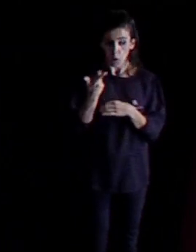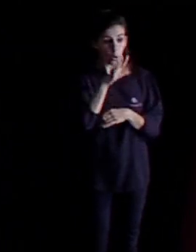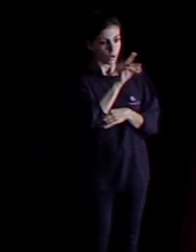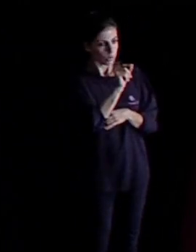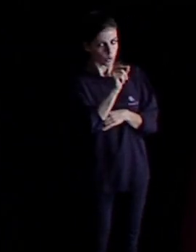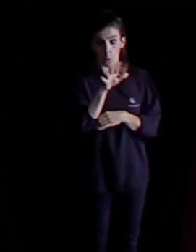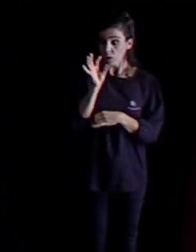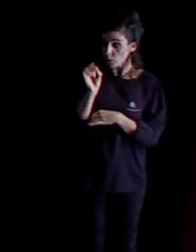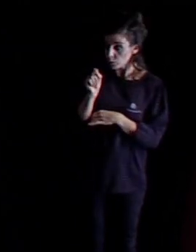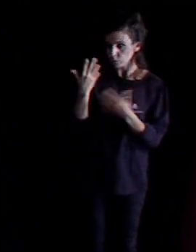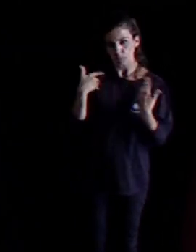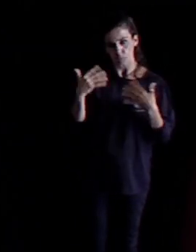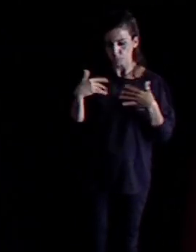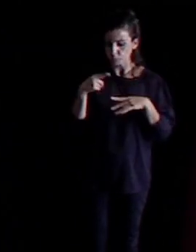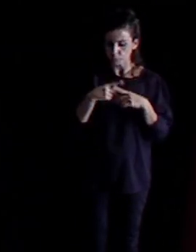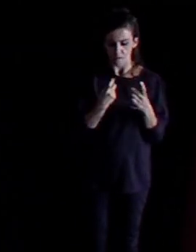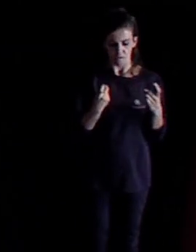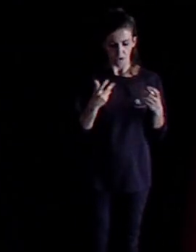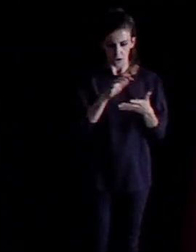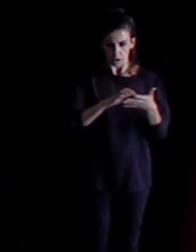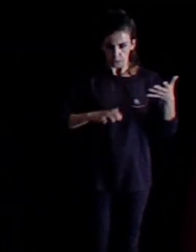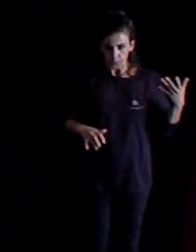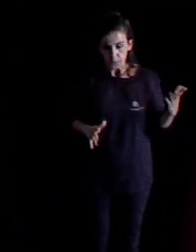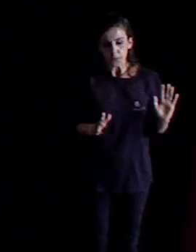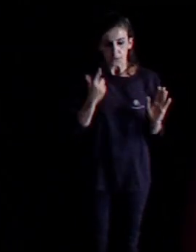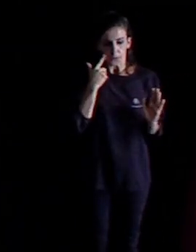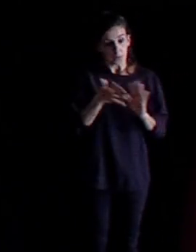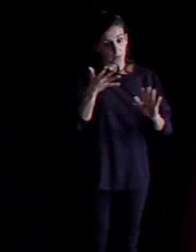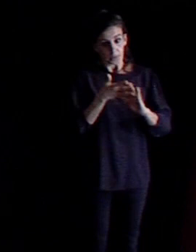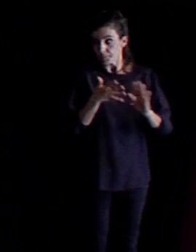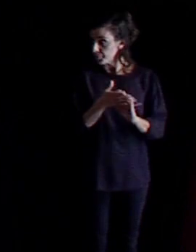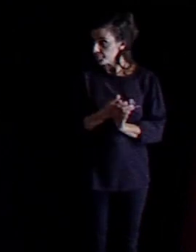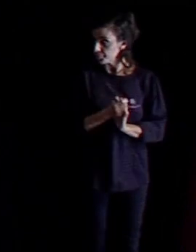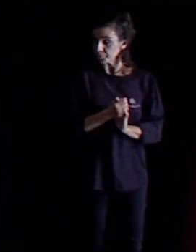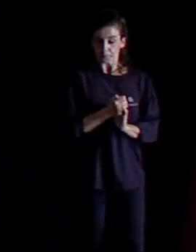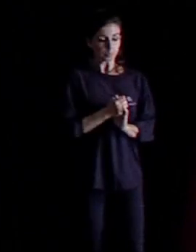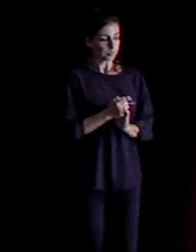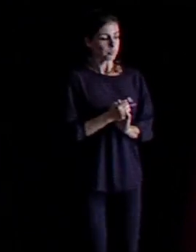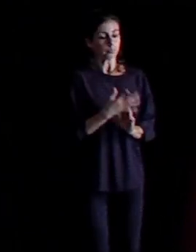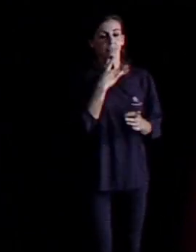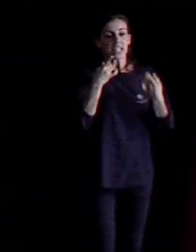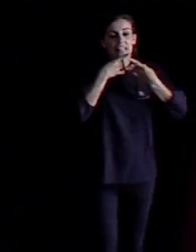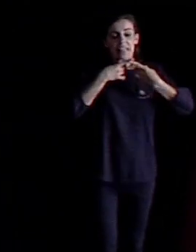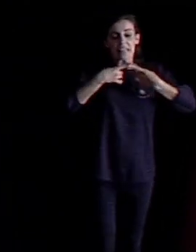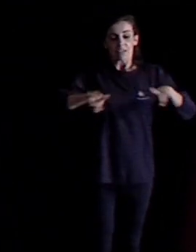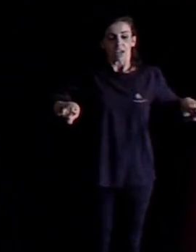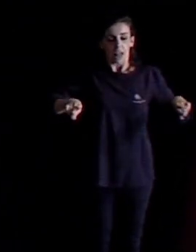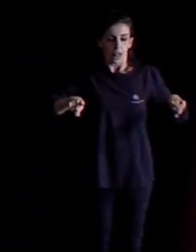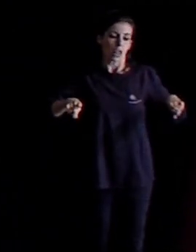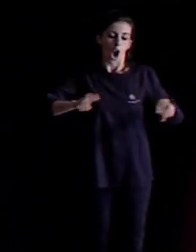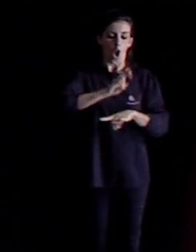Uy, pues me he quedado ahí un poquito. Por eso te digo, estoy viendo… Diferencias con otros